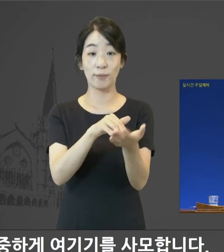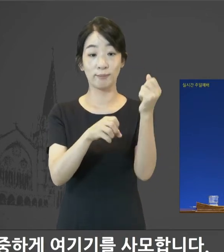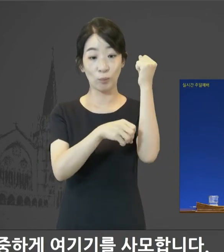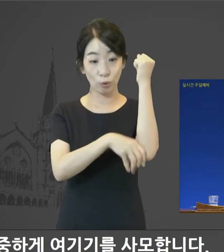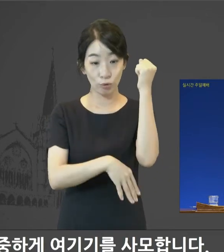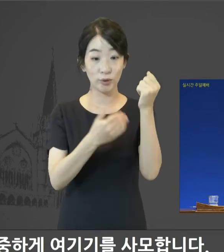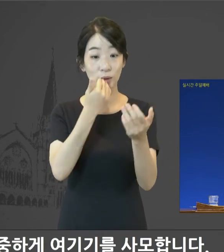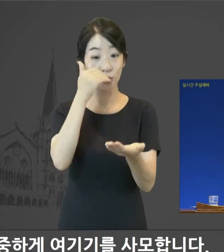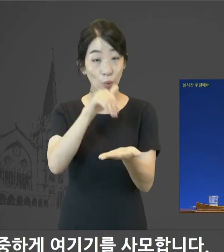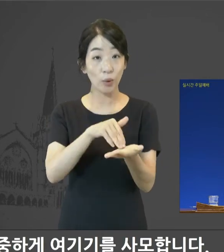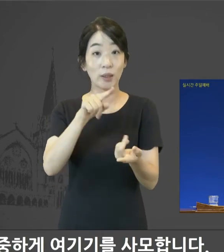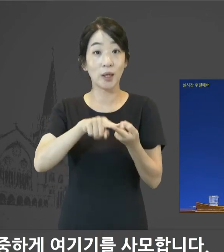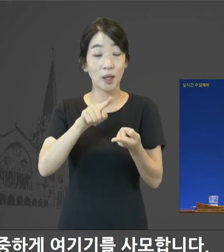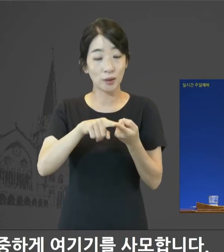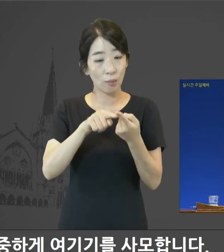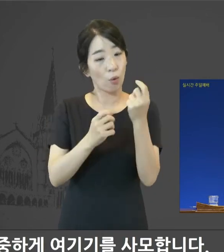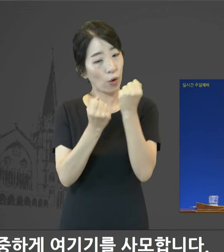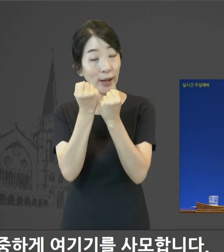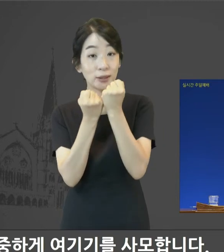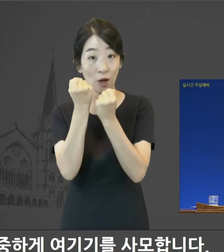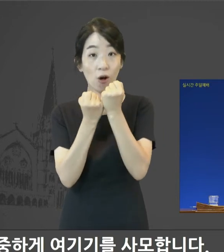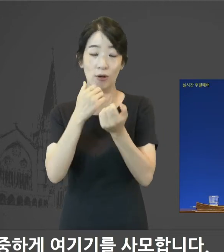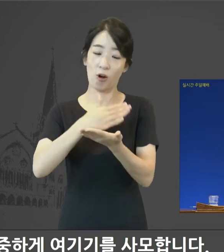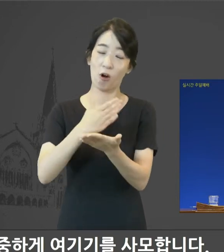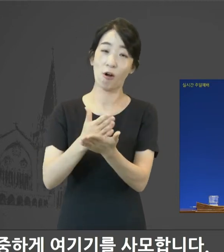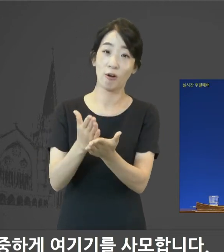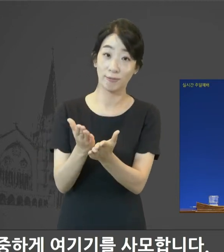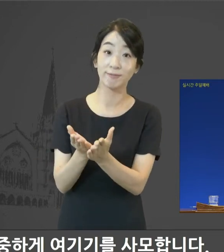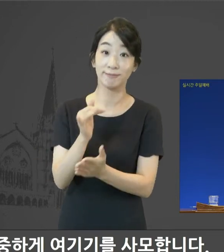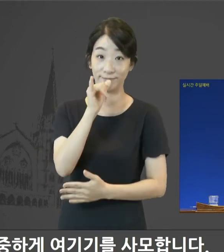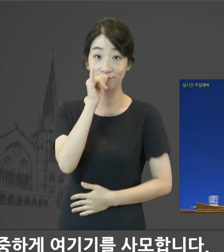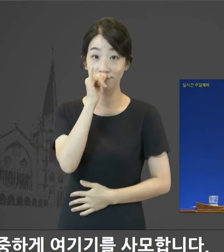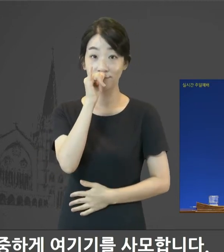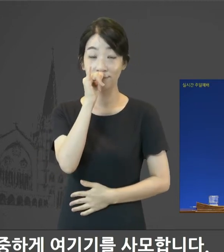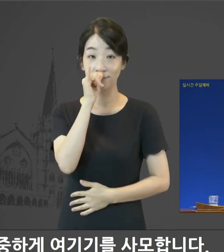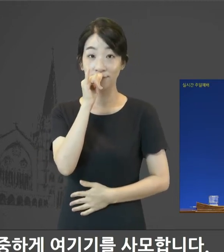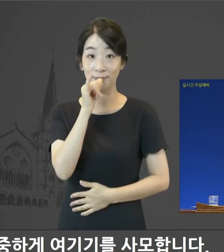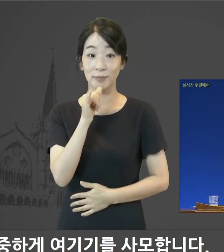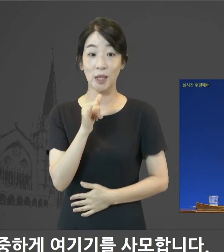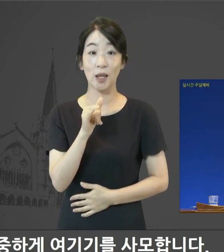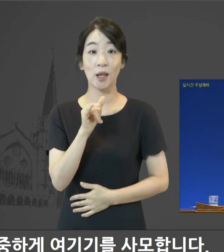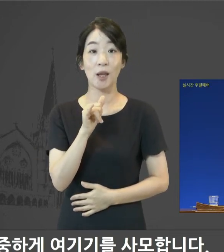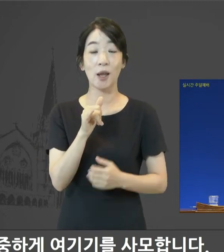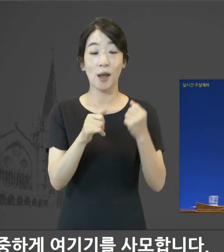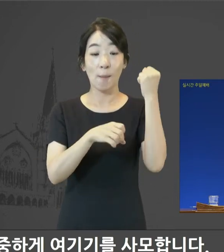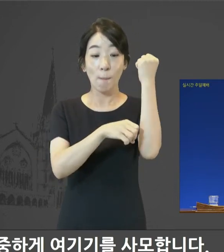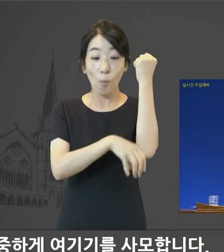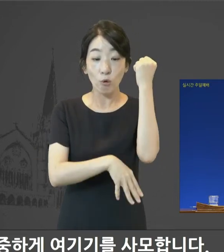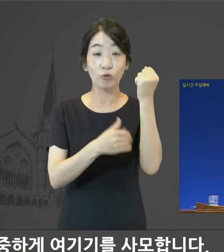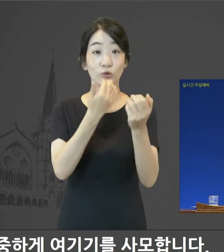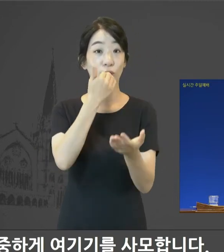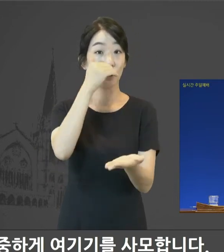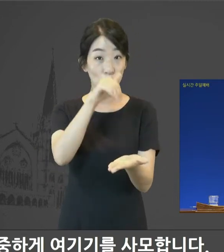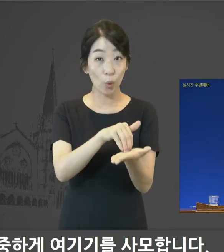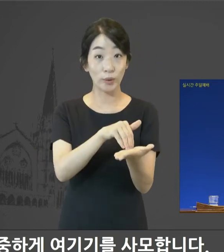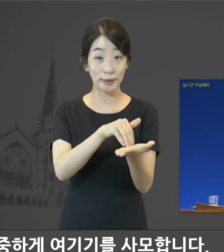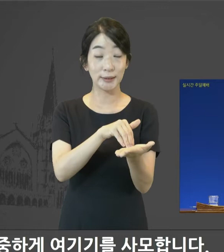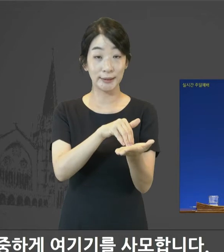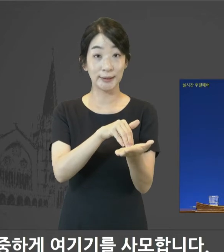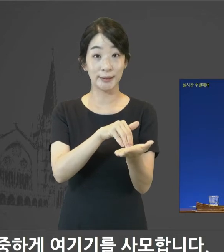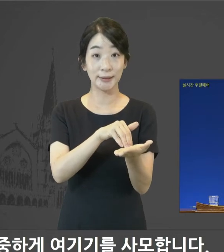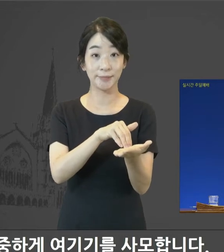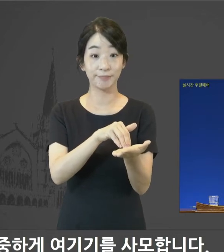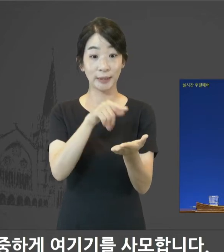가지 이렇게 서로 다른 의견들을 냅니다. 근데 이것도 모퉁이돌은요, 그 당시에